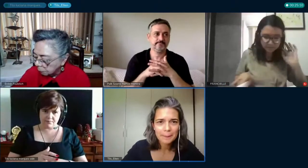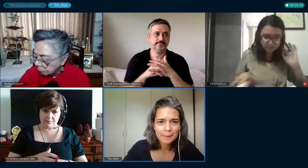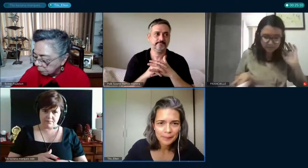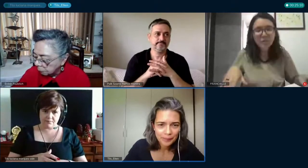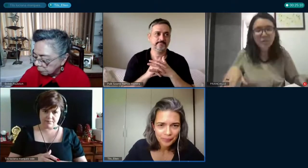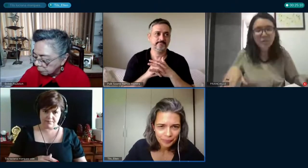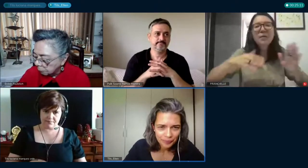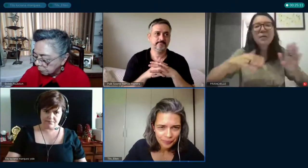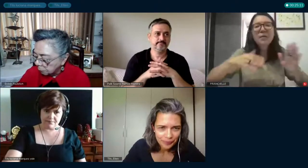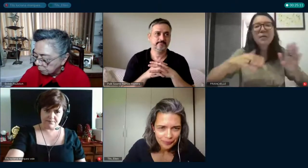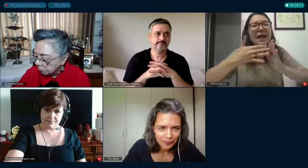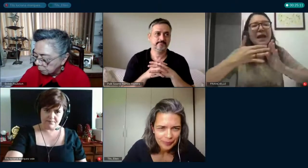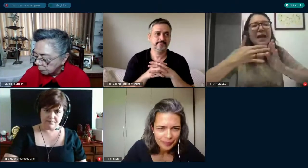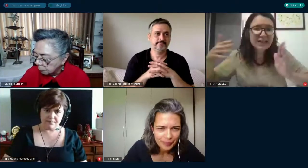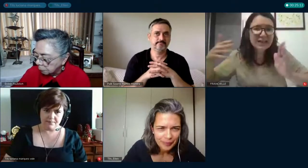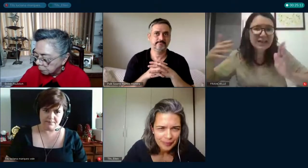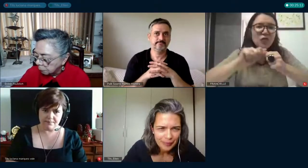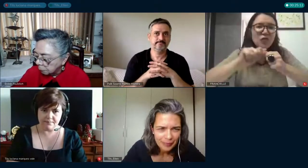Ok.